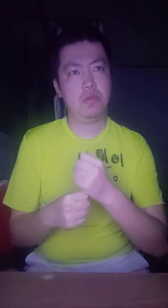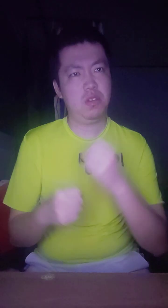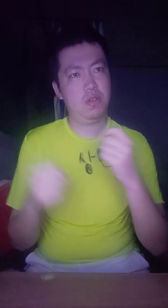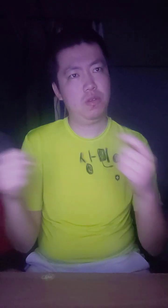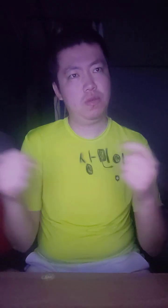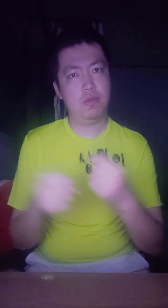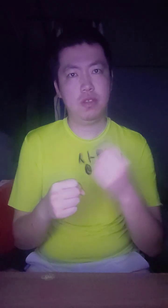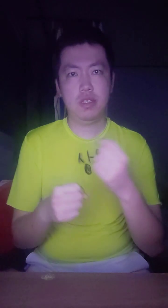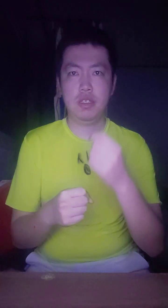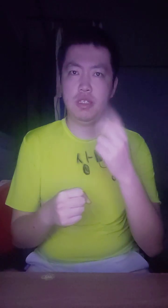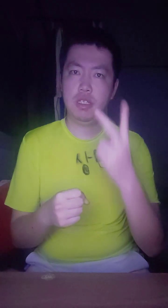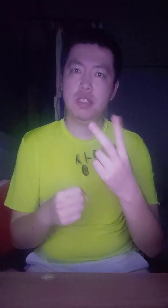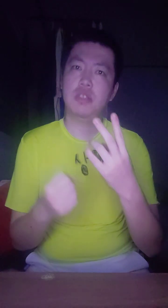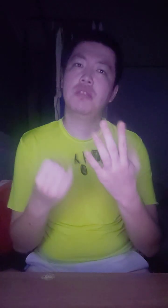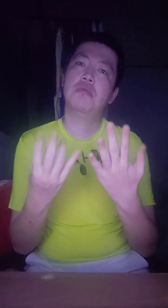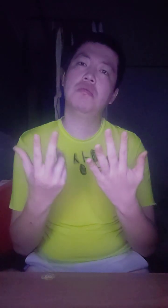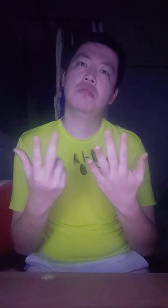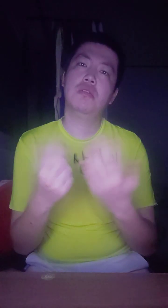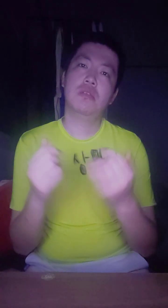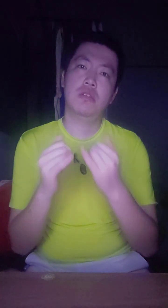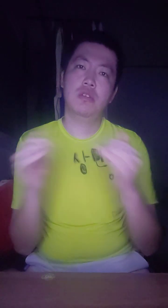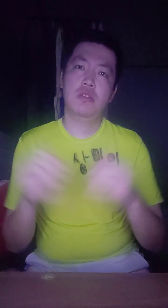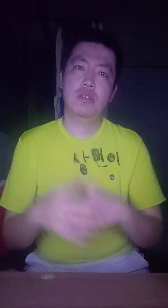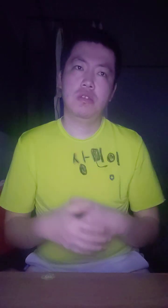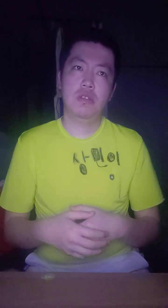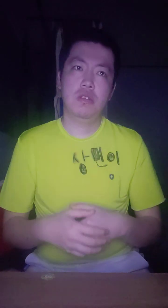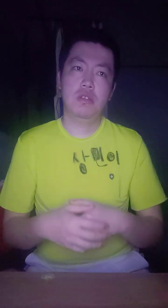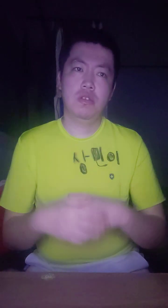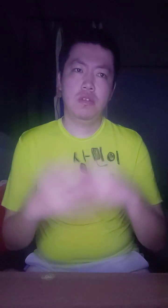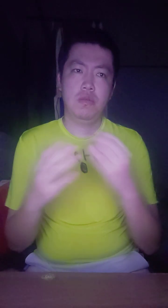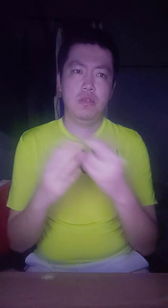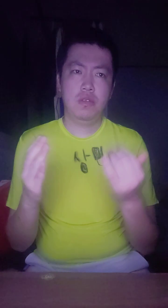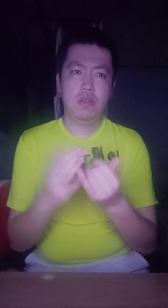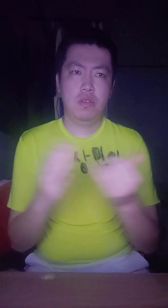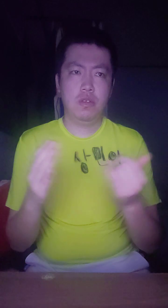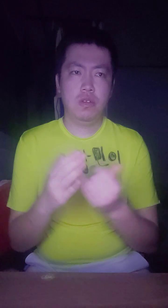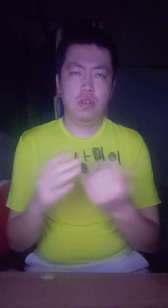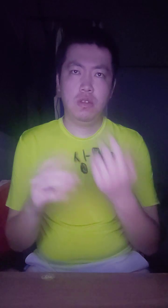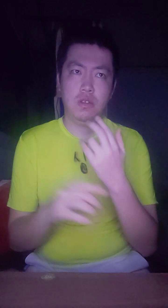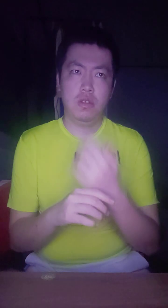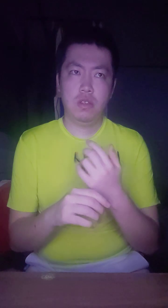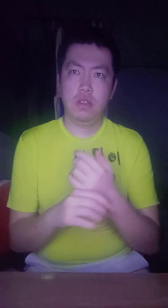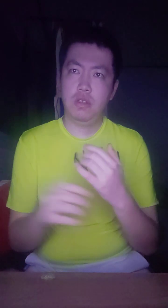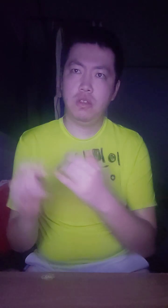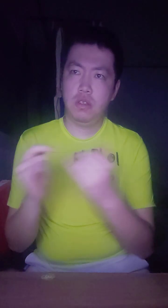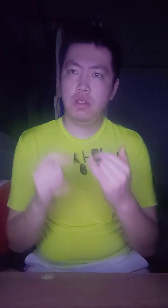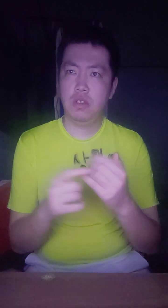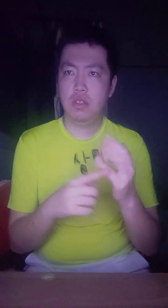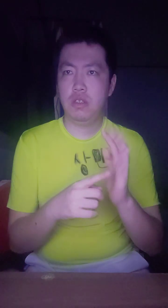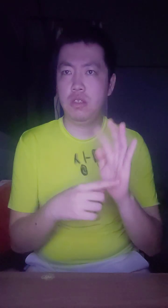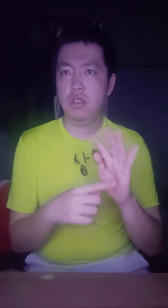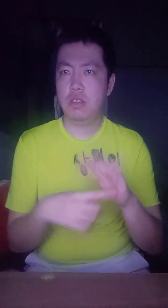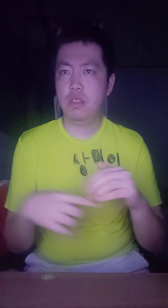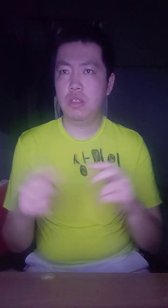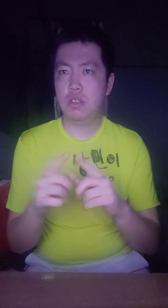적발된 것만 28,000여 건에 달합니다. 전문가들은 근본적인 범죄 예방을 위해 불법 촬영기기